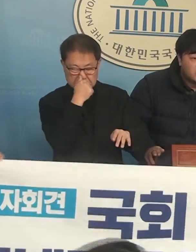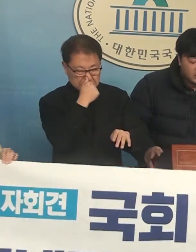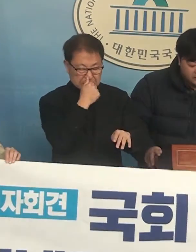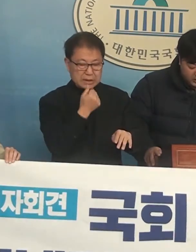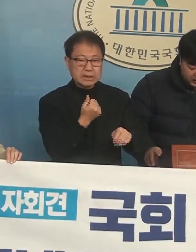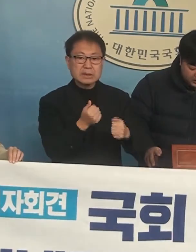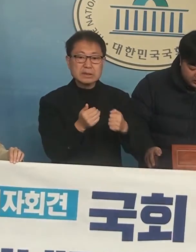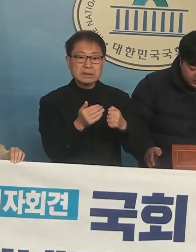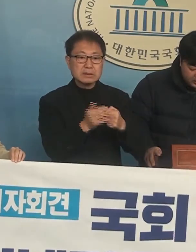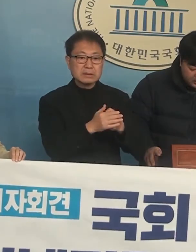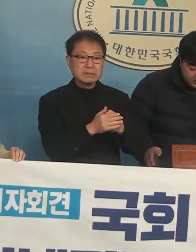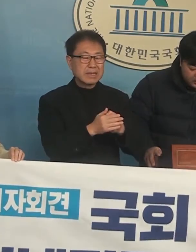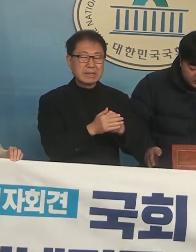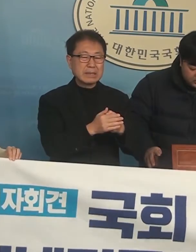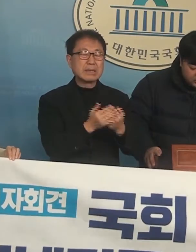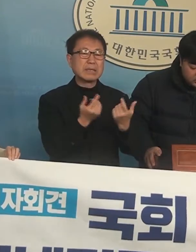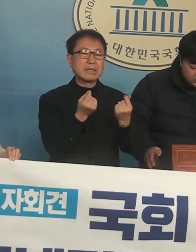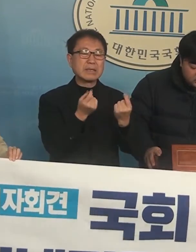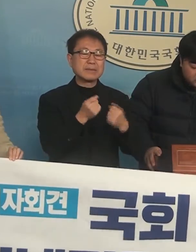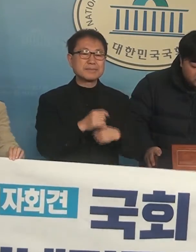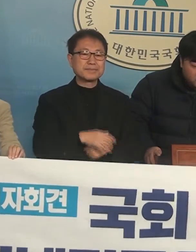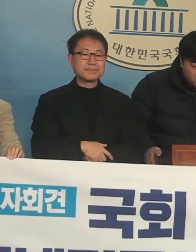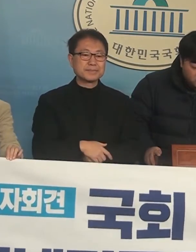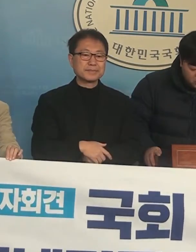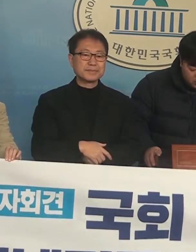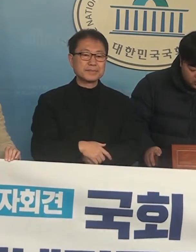점에서 최악입니다. 그